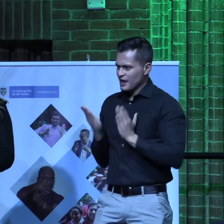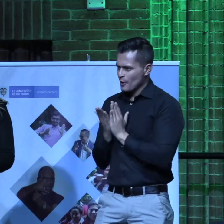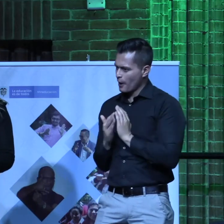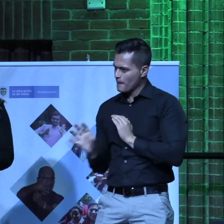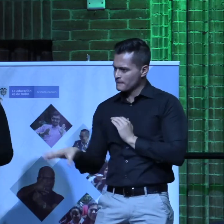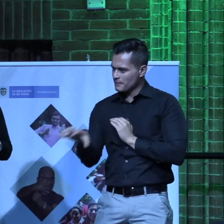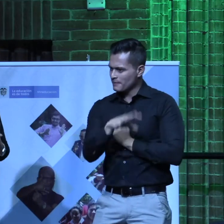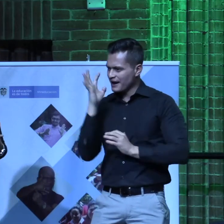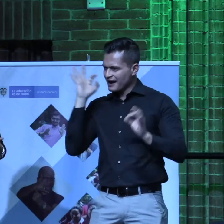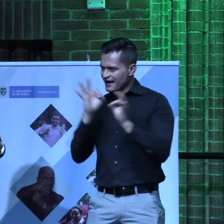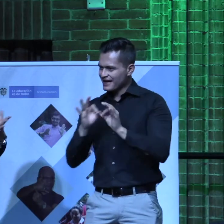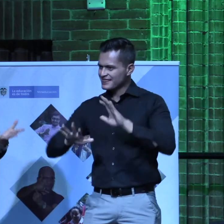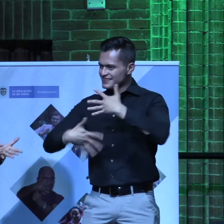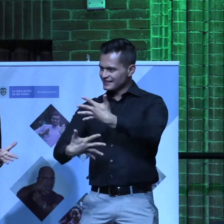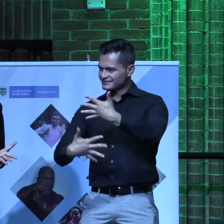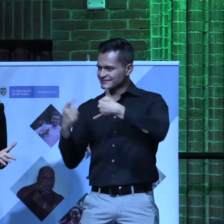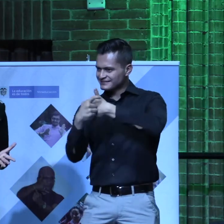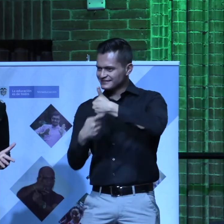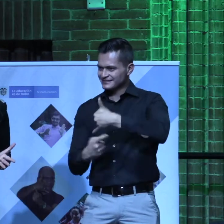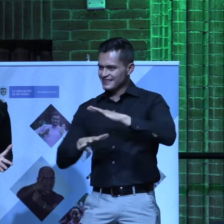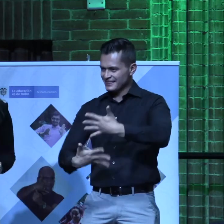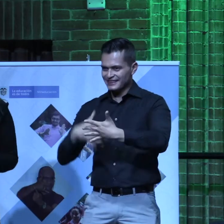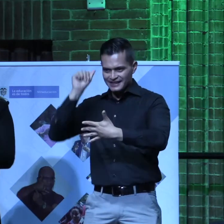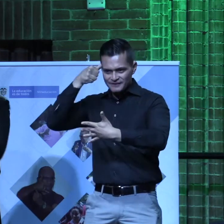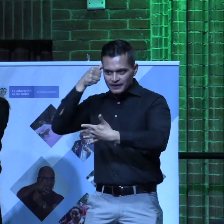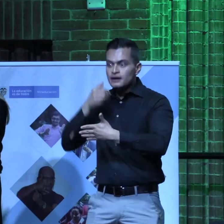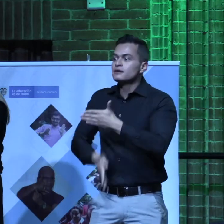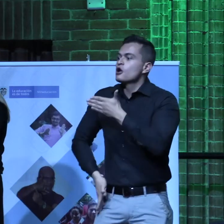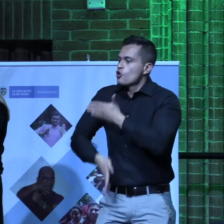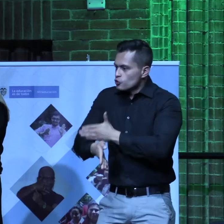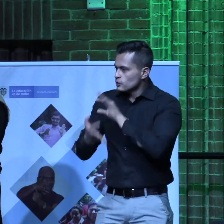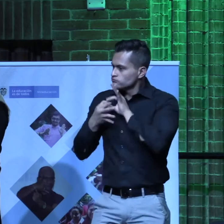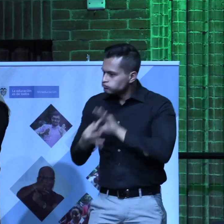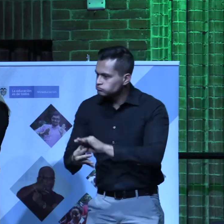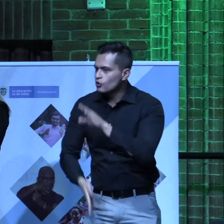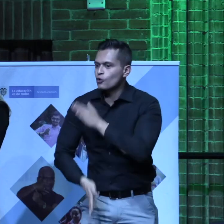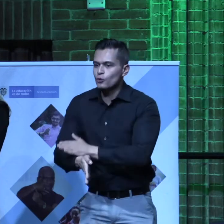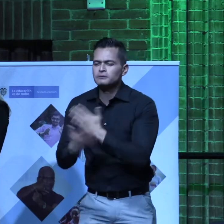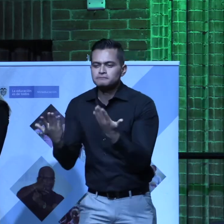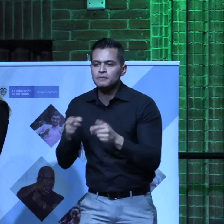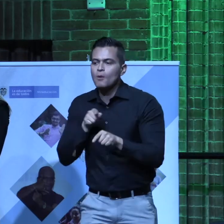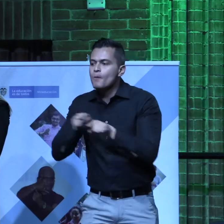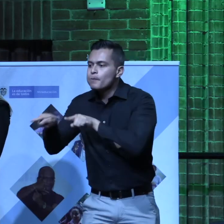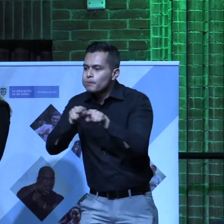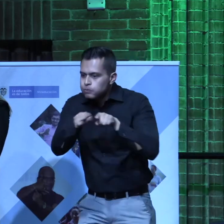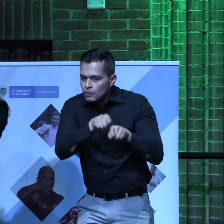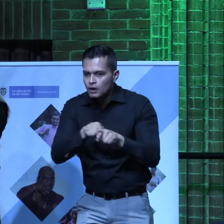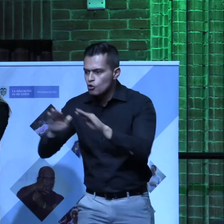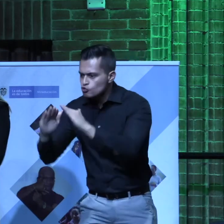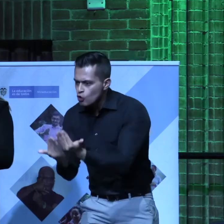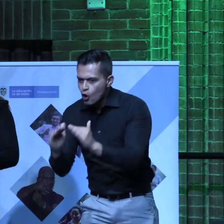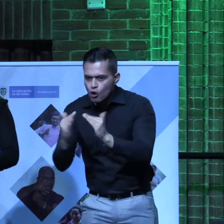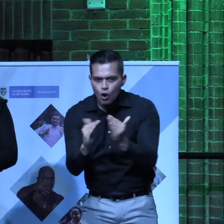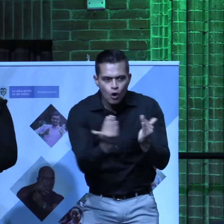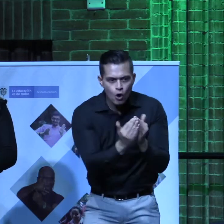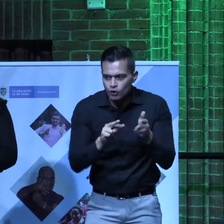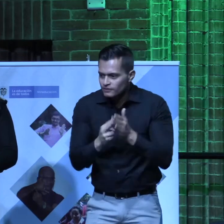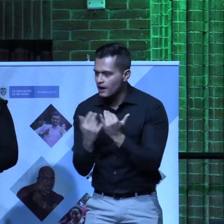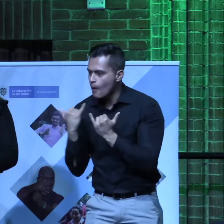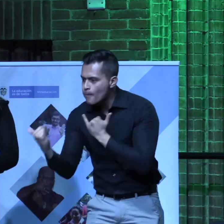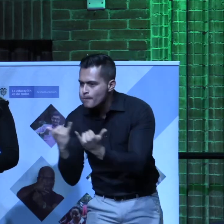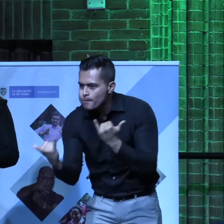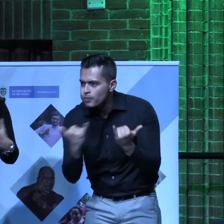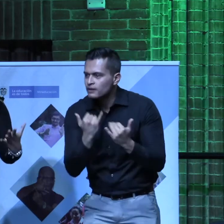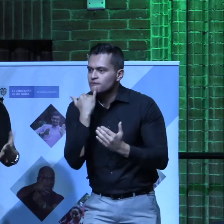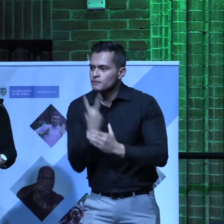instituto. Trabajamos aquí no solamente con secretarías de educación, sino nos fuimos también a las instituciones educativas, donde está la oferta bilingüe y